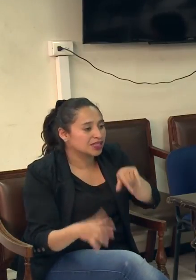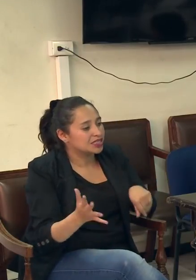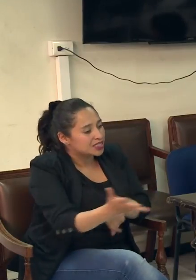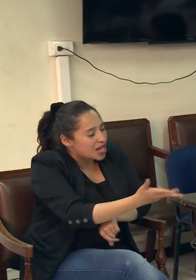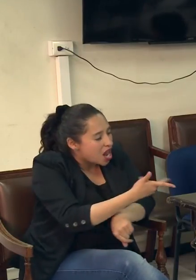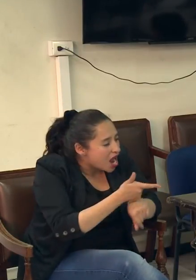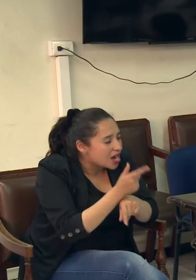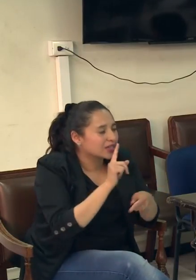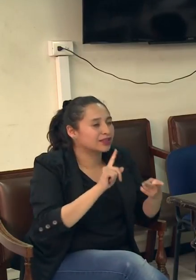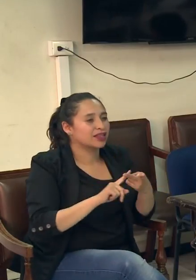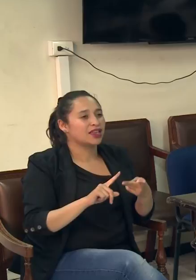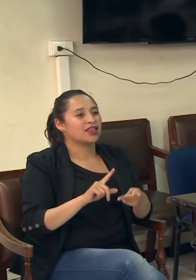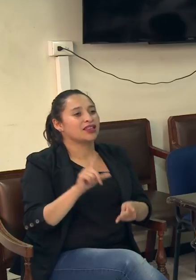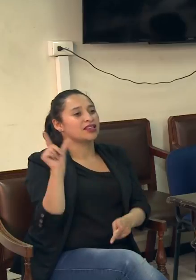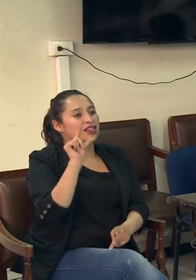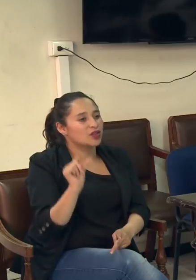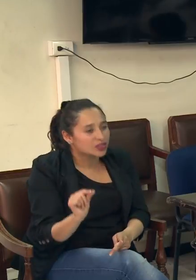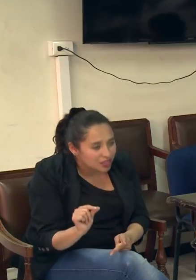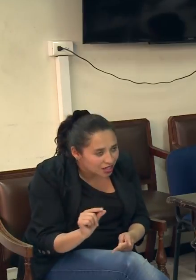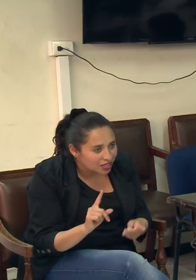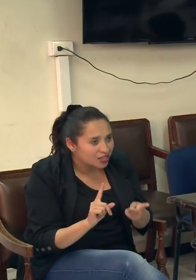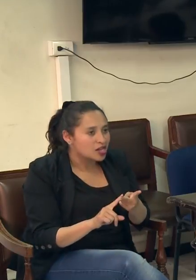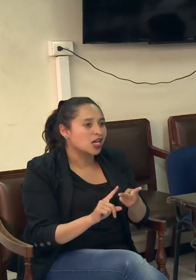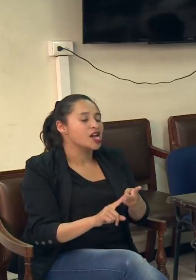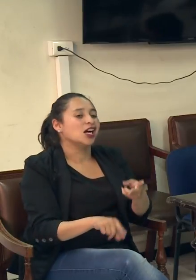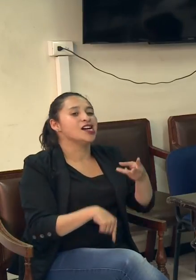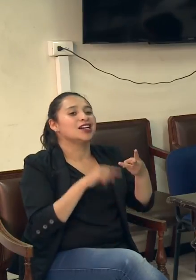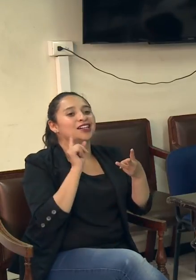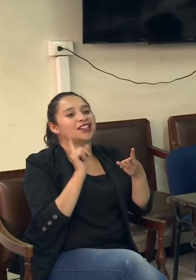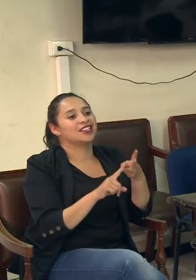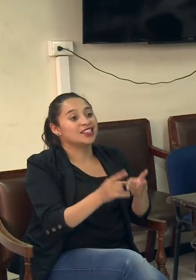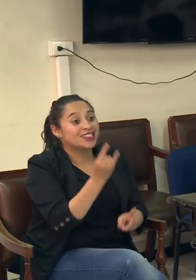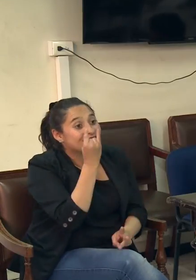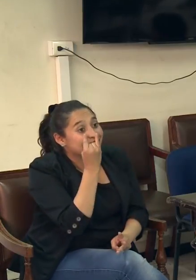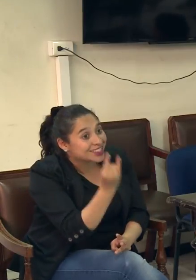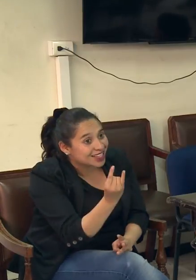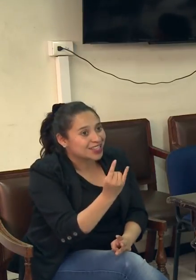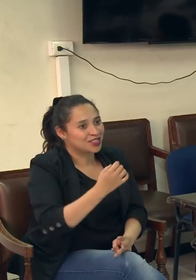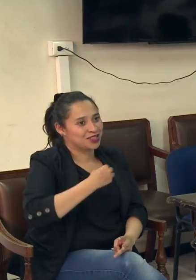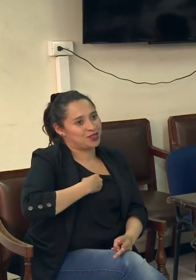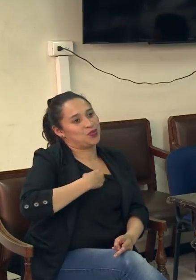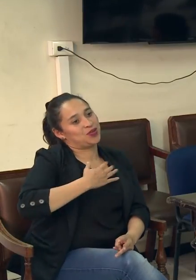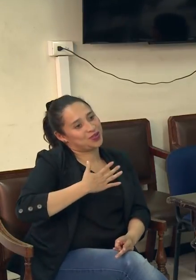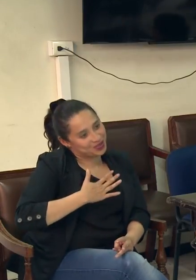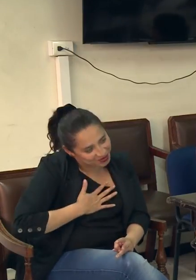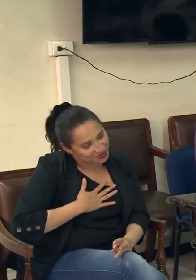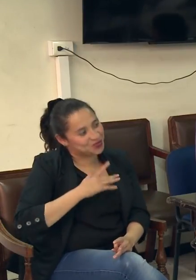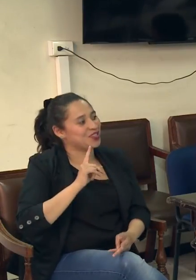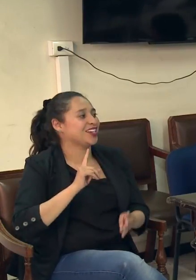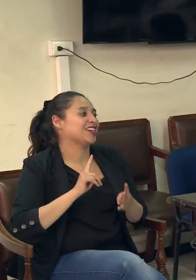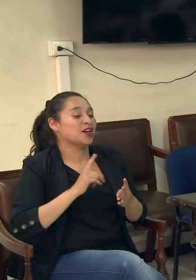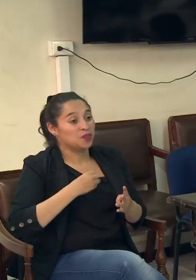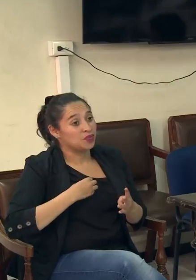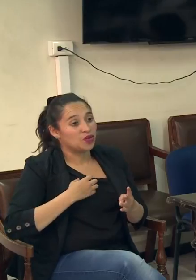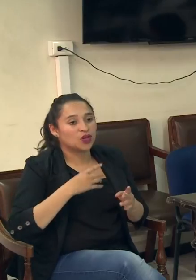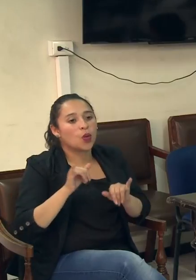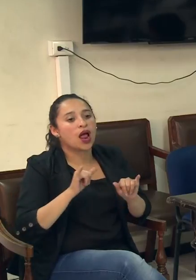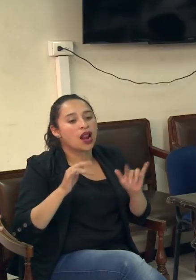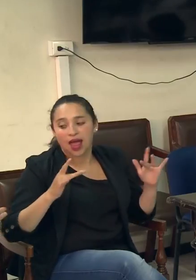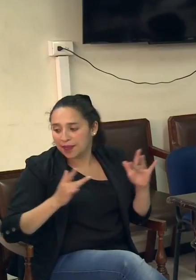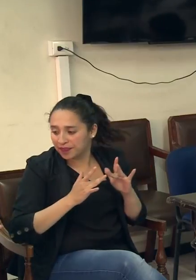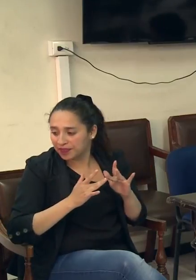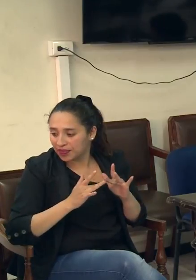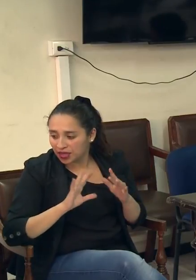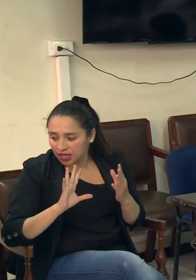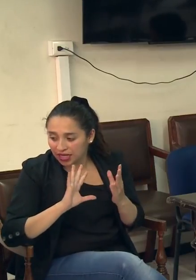lo estético, que siempre han sido muy interesantes, muy, muy oportunas. Y me parece muy,